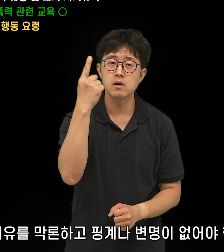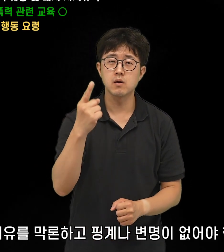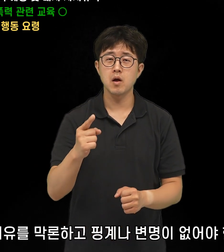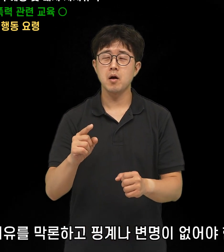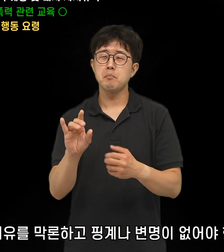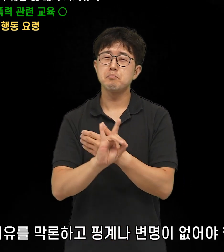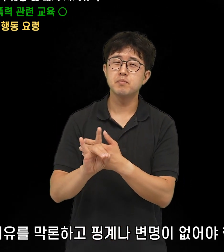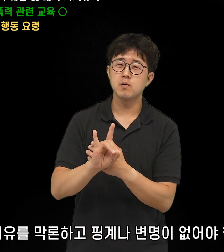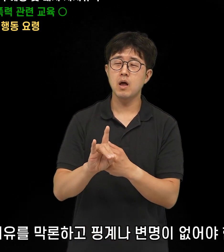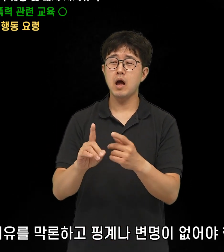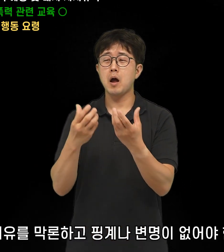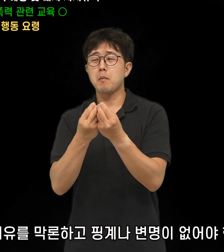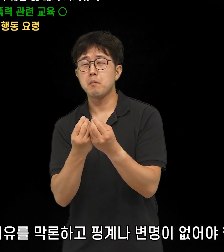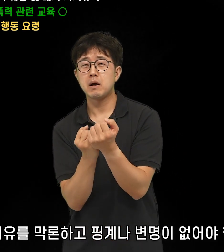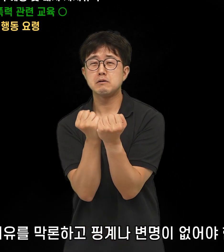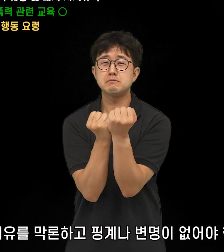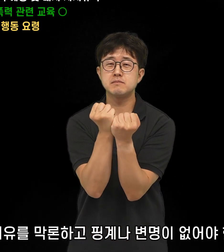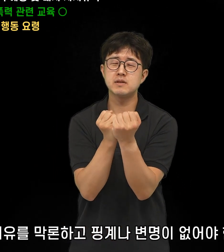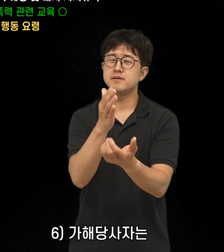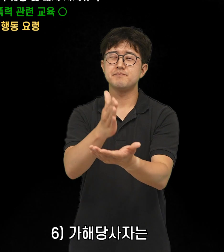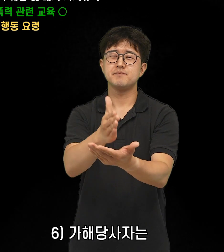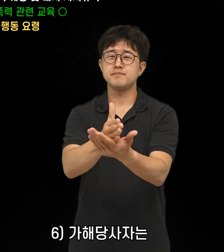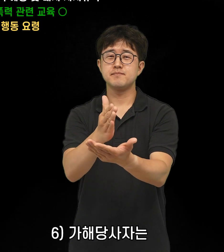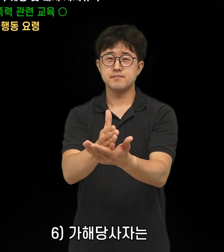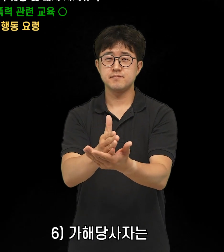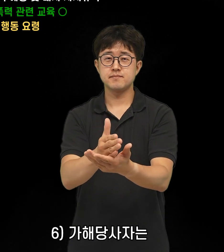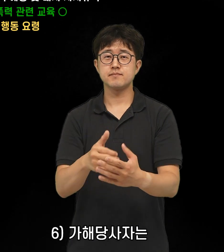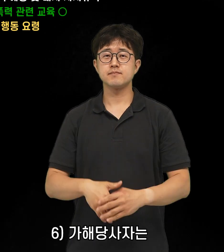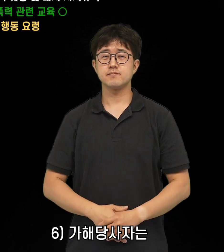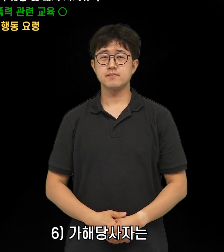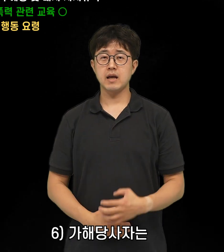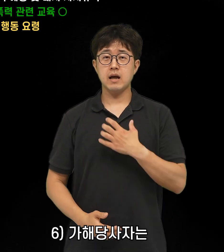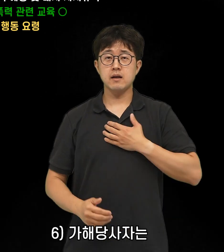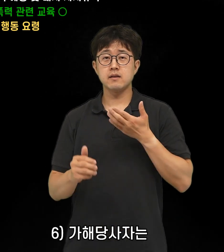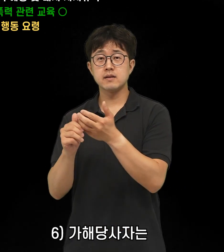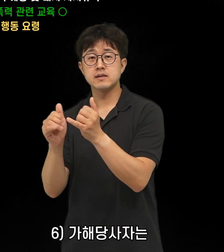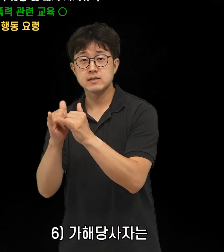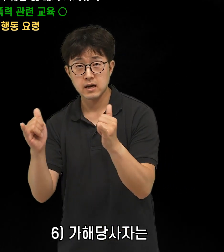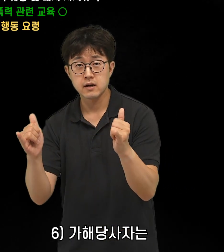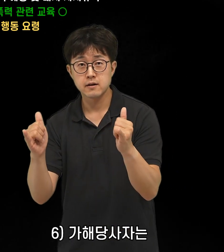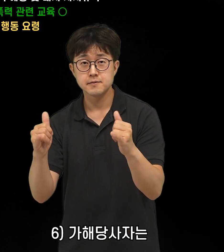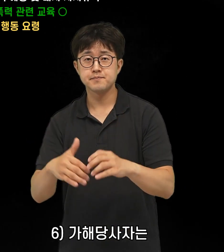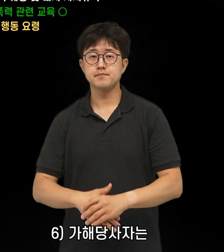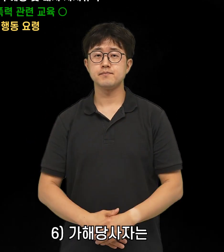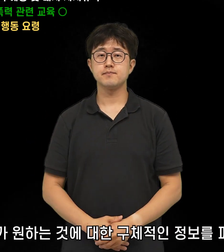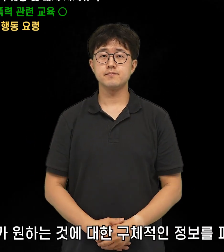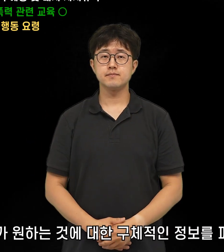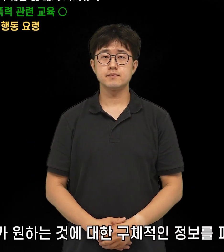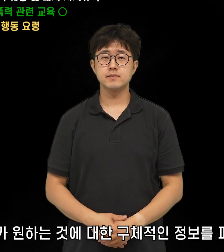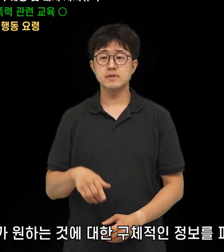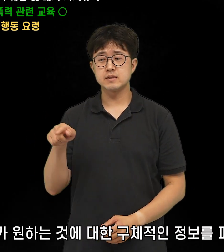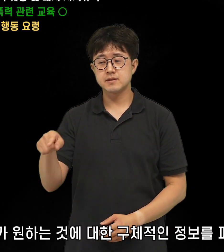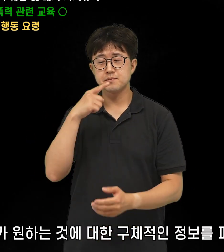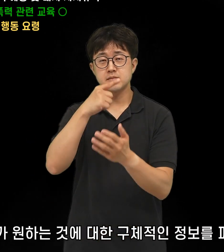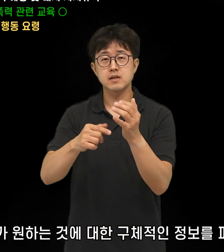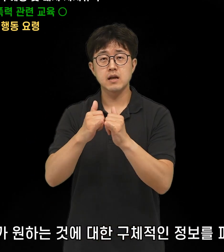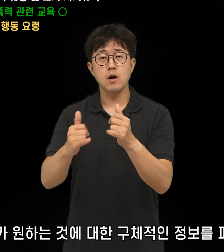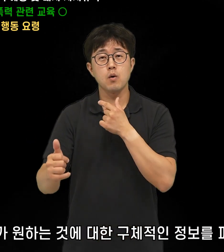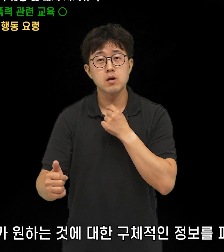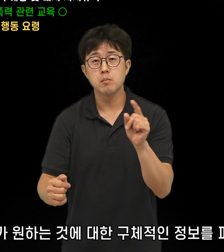없어야 한다. 6. 가해 당사자는 피해 당사자가 원하는 것에 대한